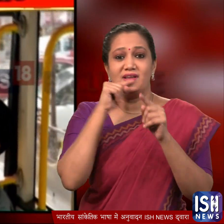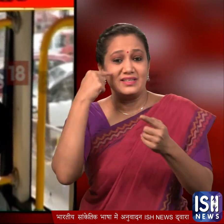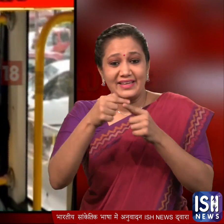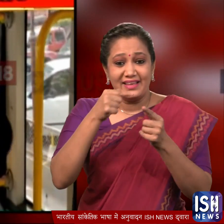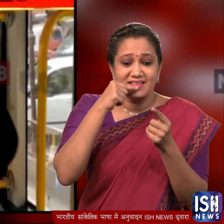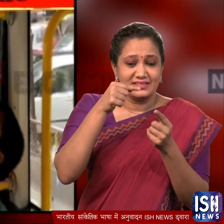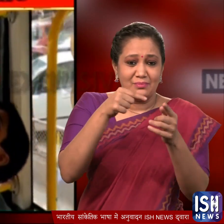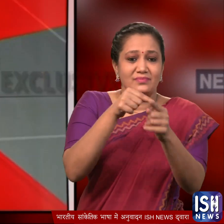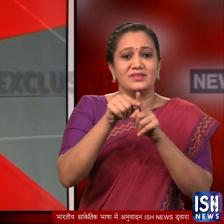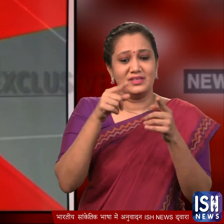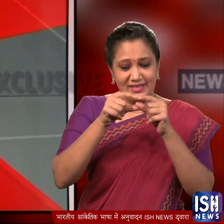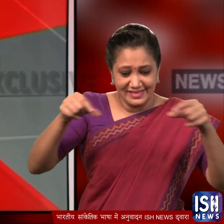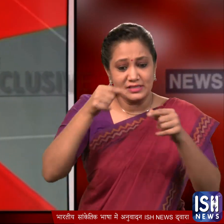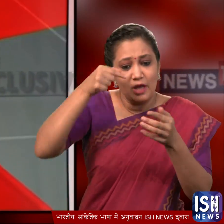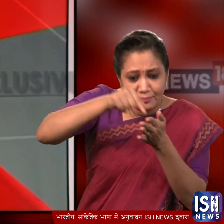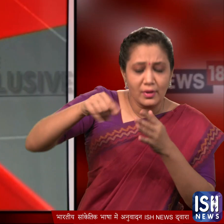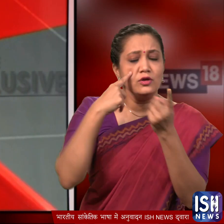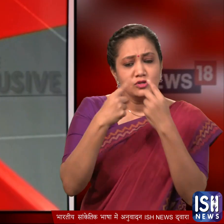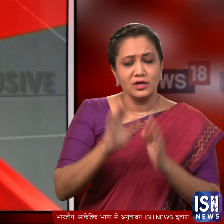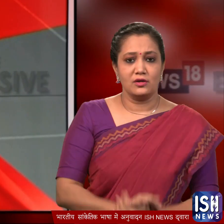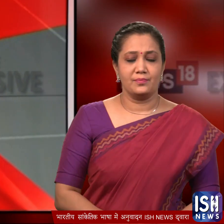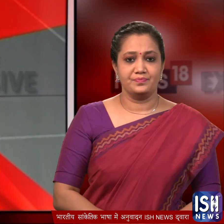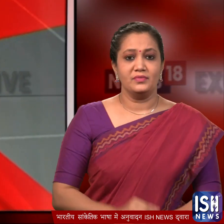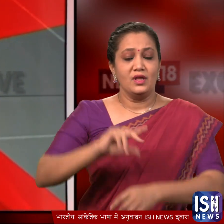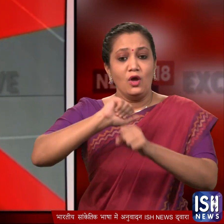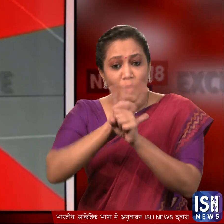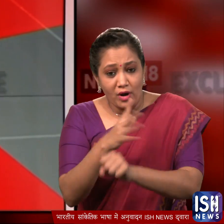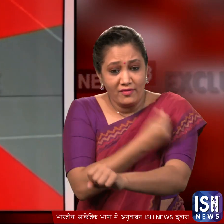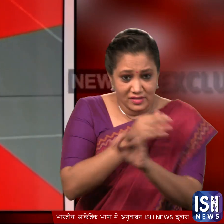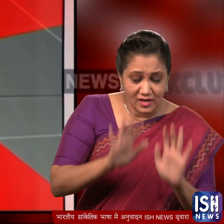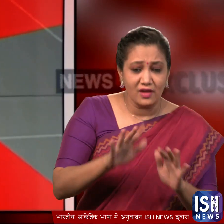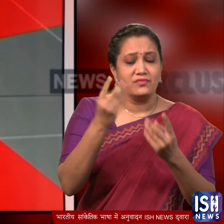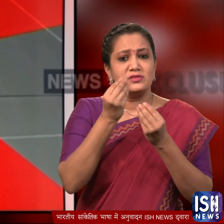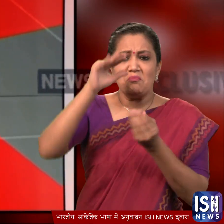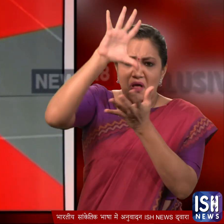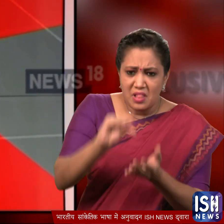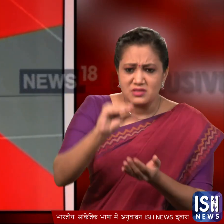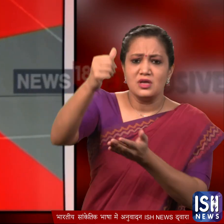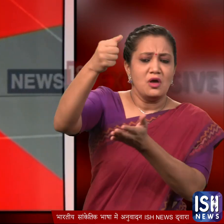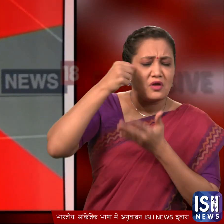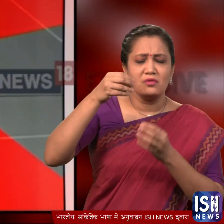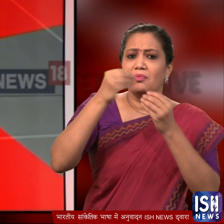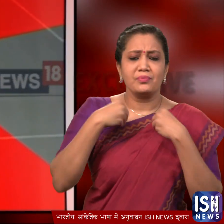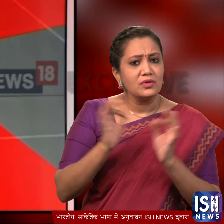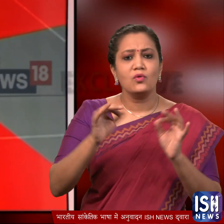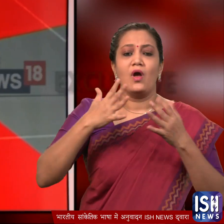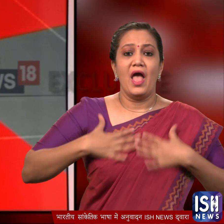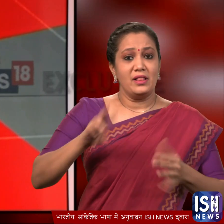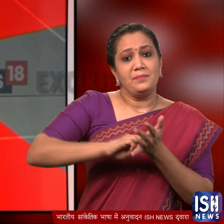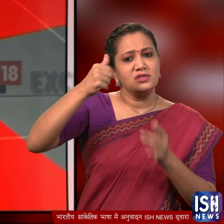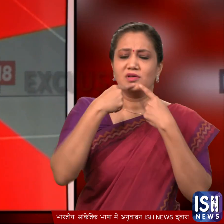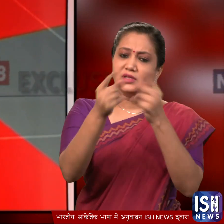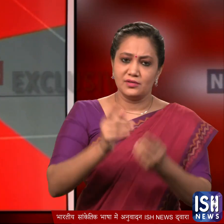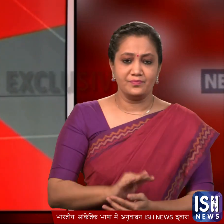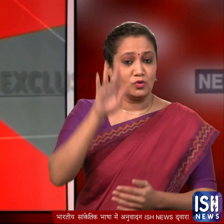टेस्ट पर जोर दिया जा रहा है। इस बीच कोरोना वैक्सीन कम मिलने या नहीं दिए जाने के कुछ राज्यों के आरोपों पर स्वास्थ्य मंत्रालय ने सफाई दी। न्यूज़